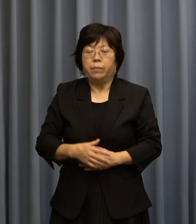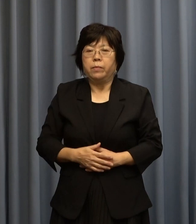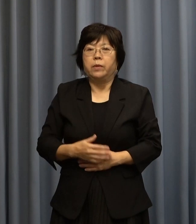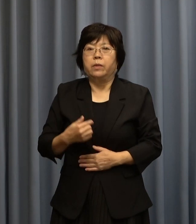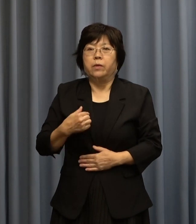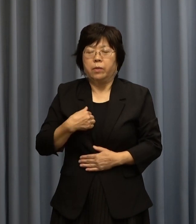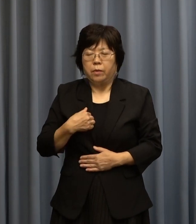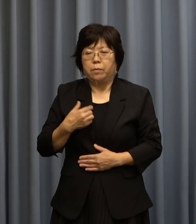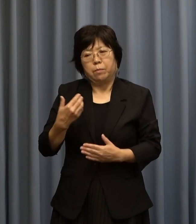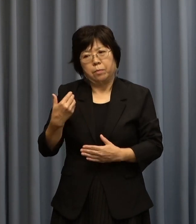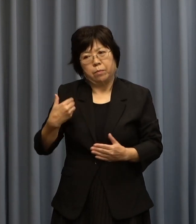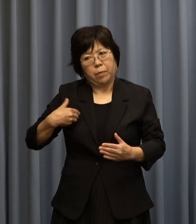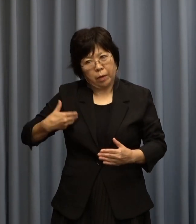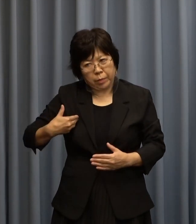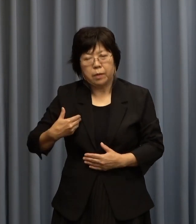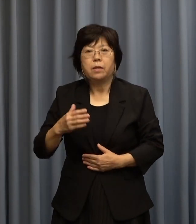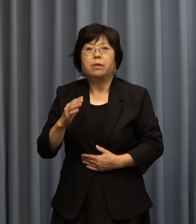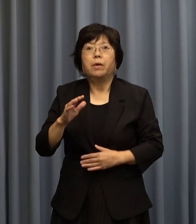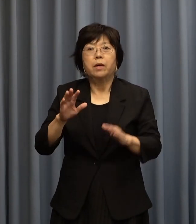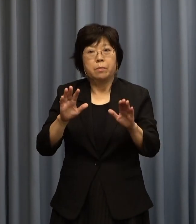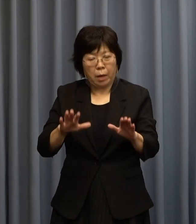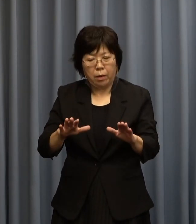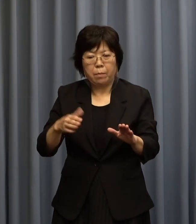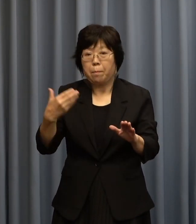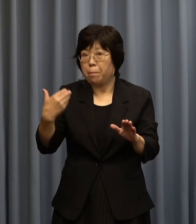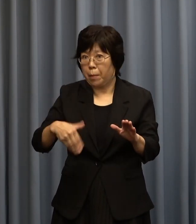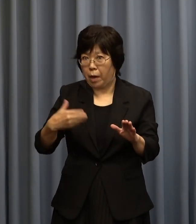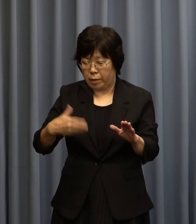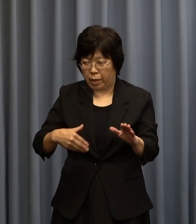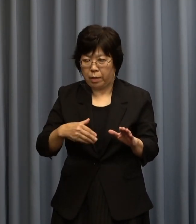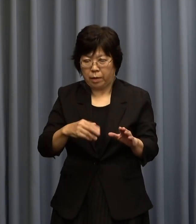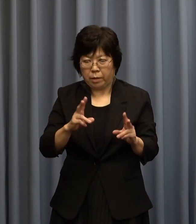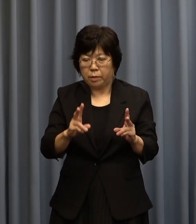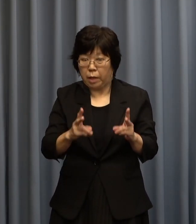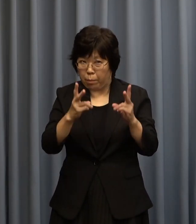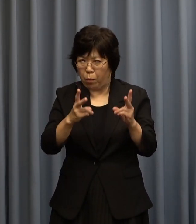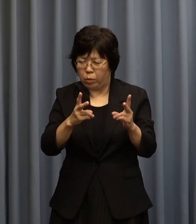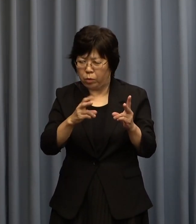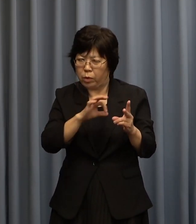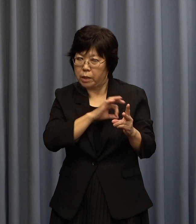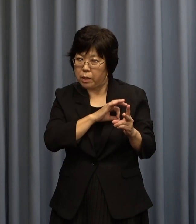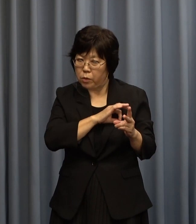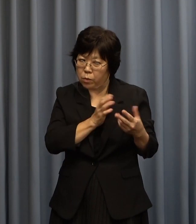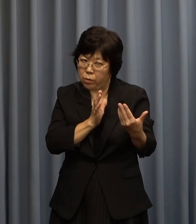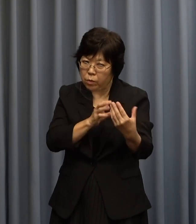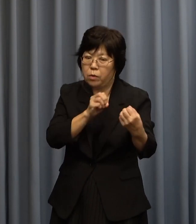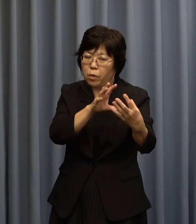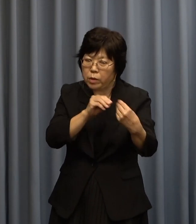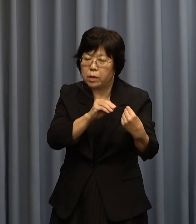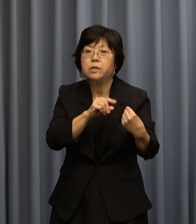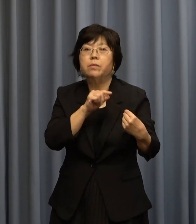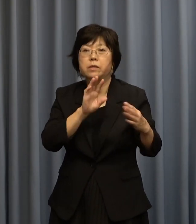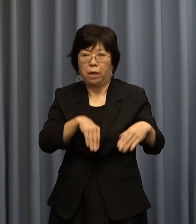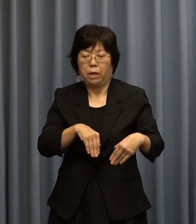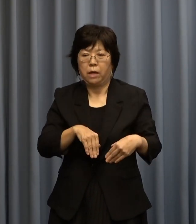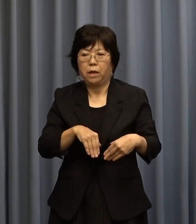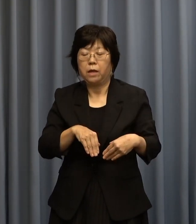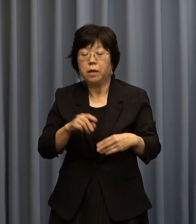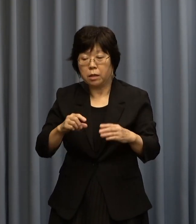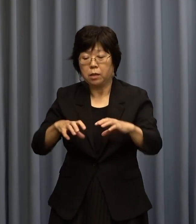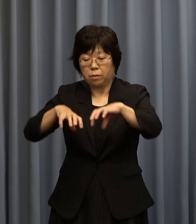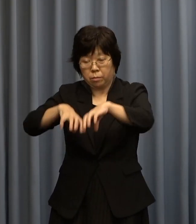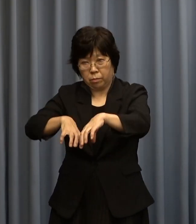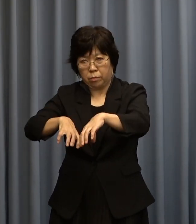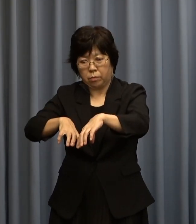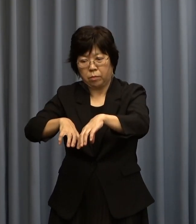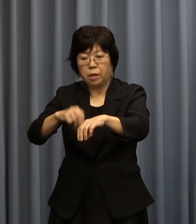あくまでもまだ報道ベースということで先生方にお伺いをさせていただきました。先ほど申し上げた措置区域におい